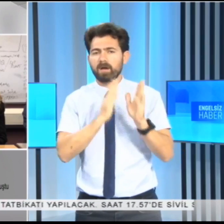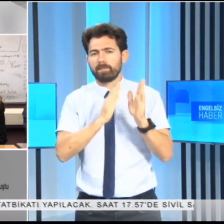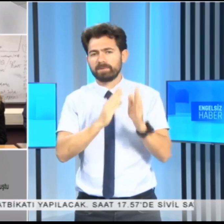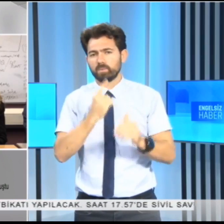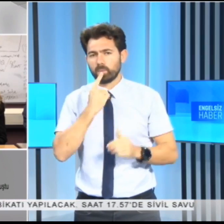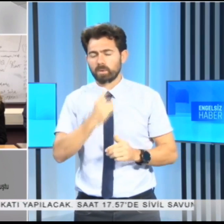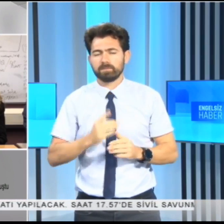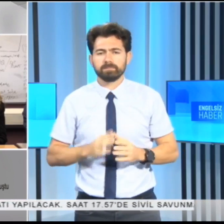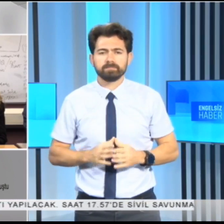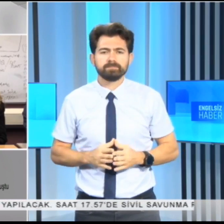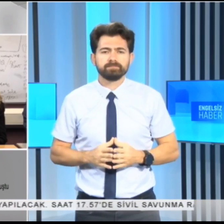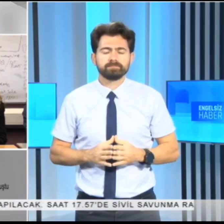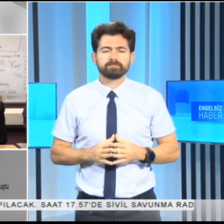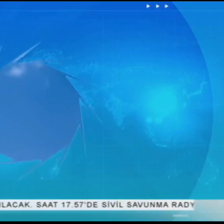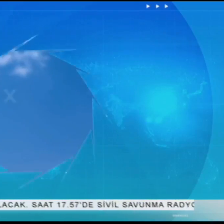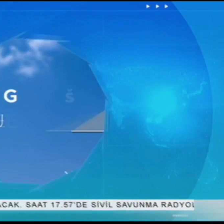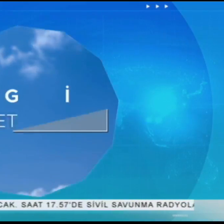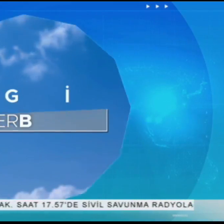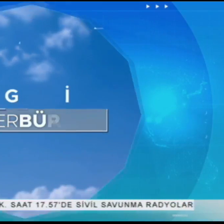kaydetti